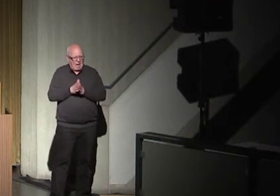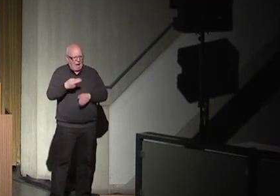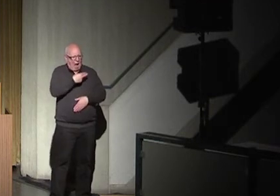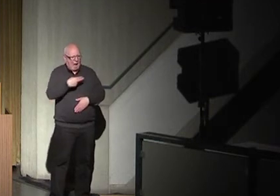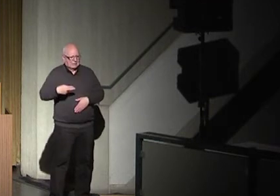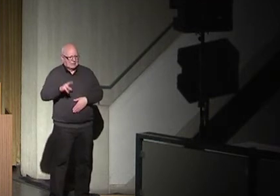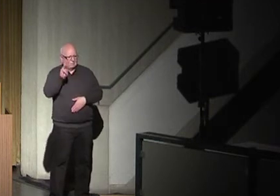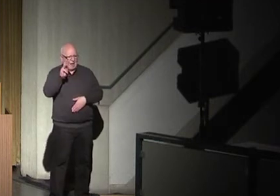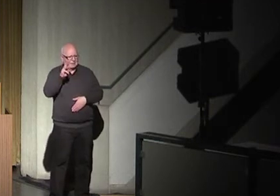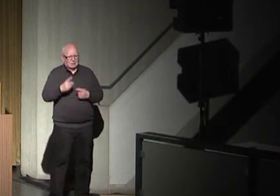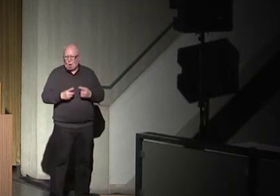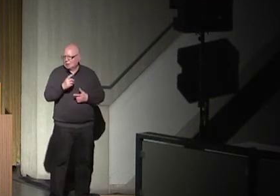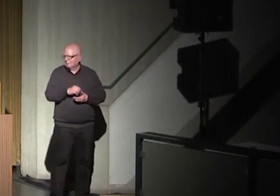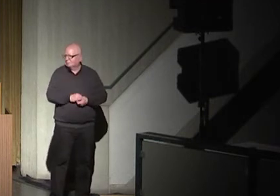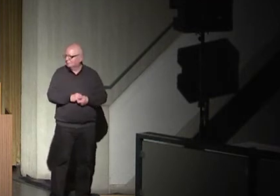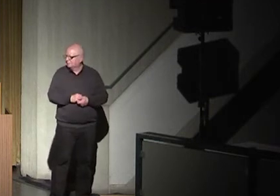Koch.